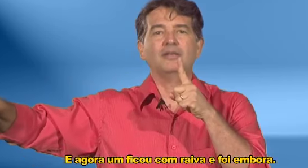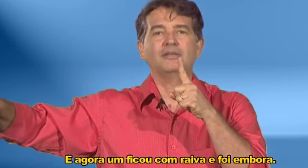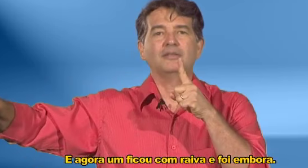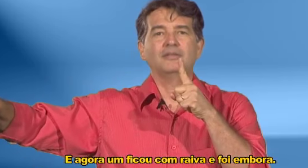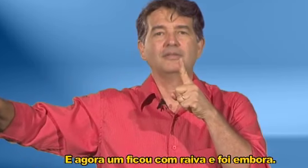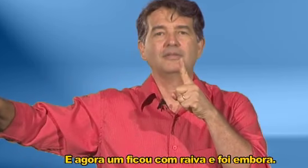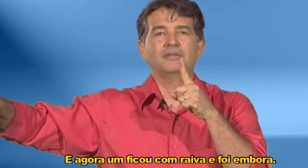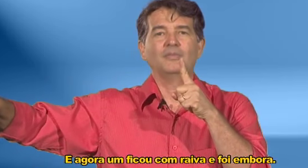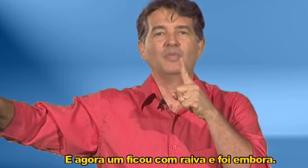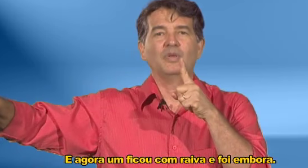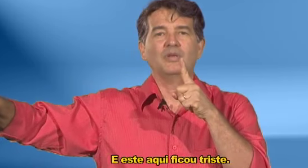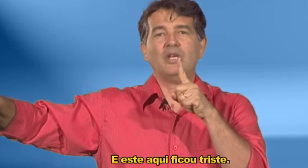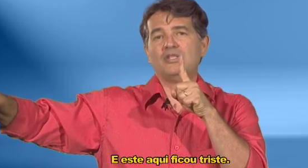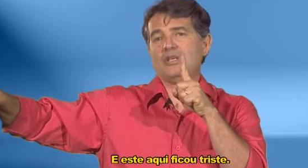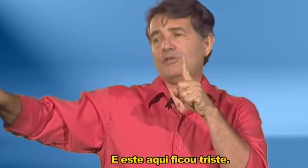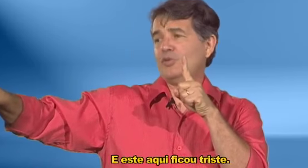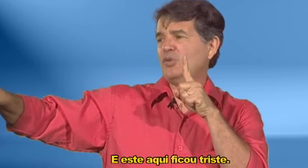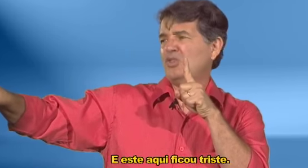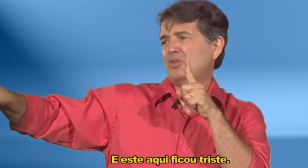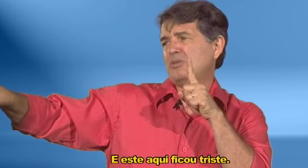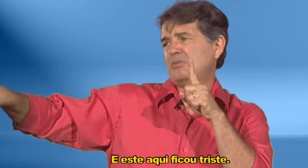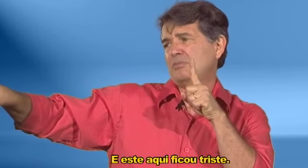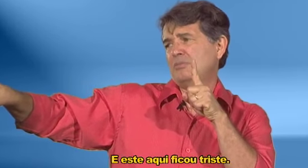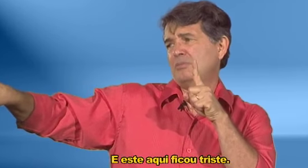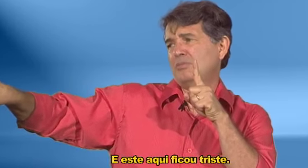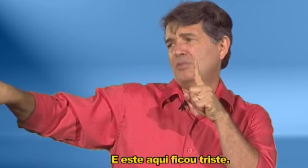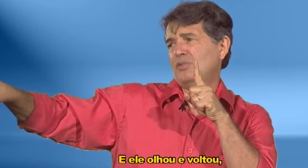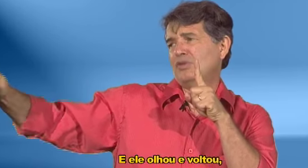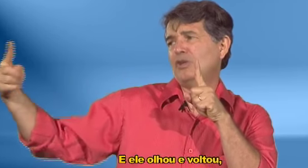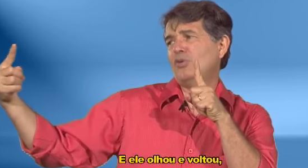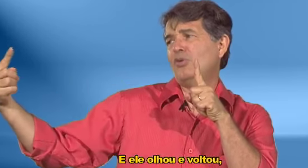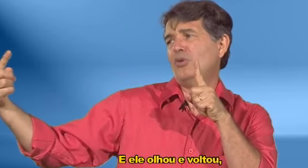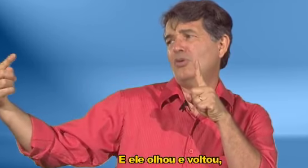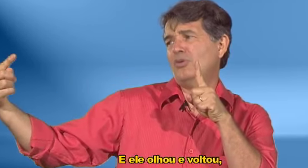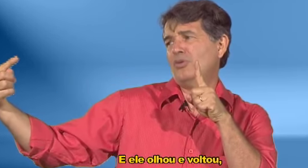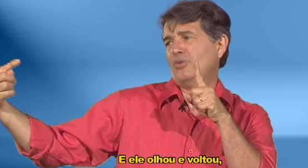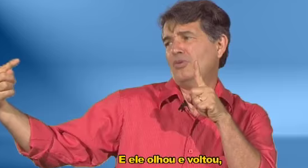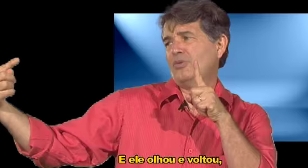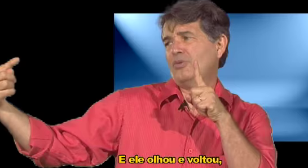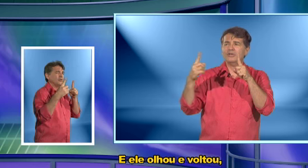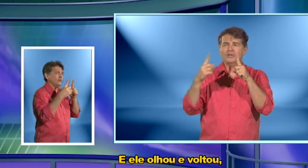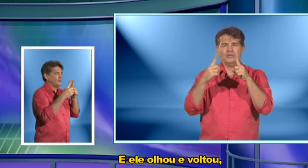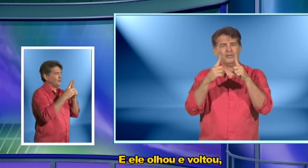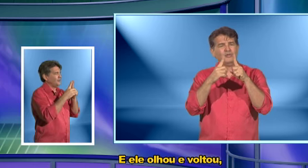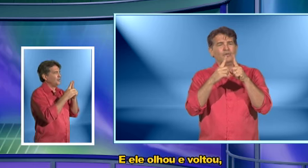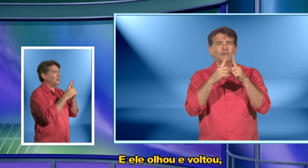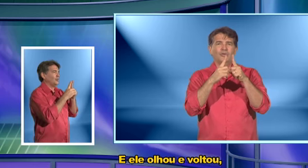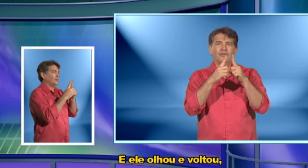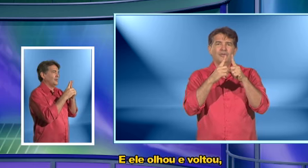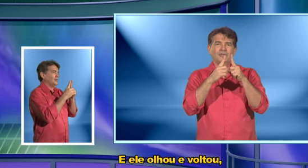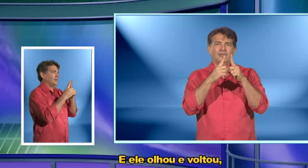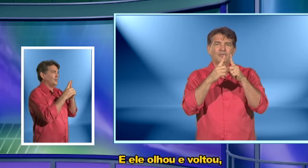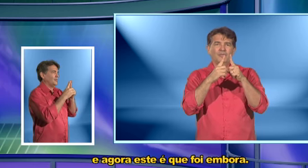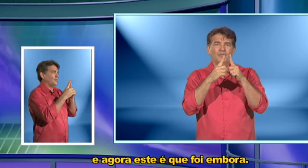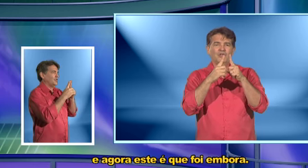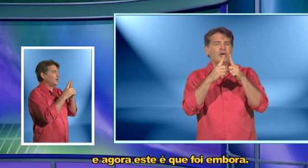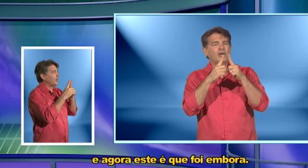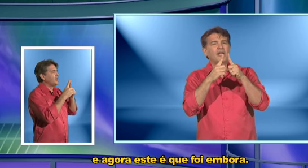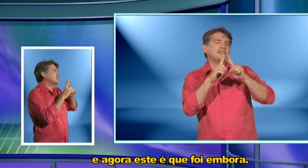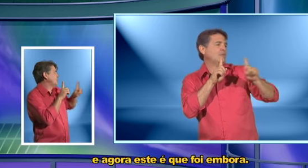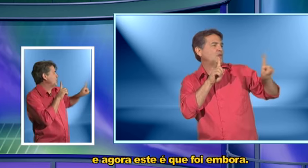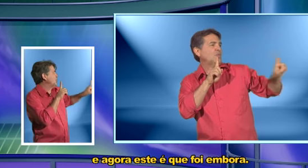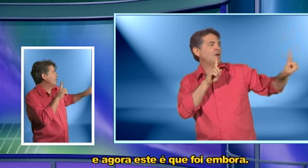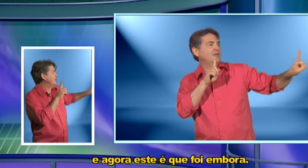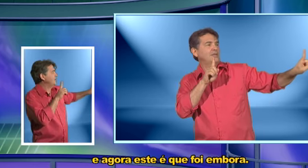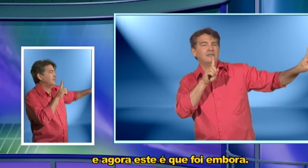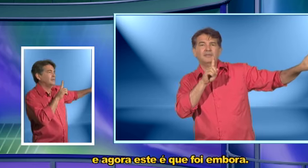embora. E este aqui ficou triste. E ele olhou e voltou. E agora